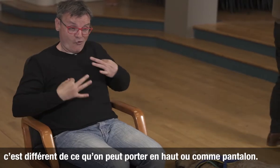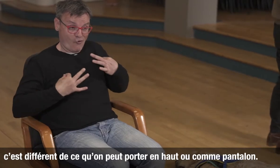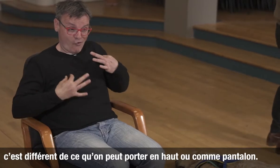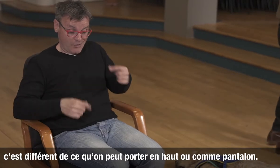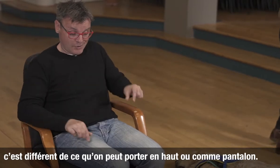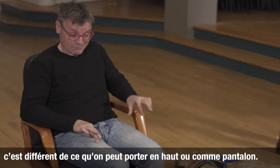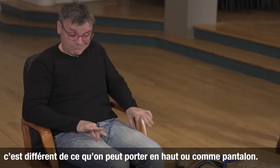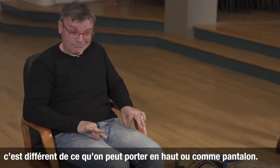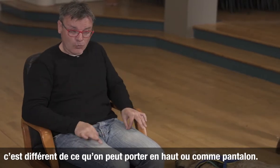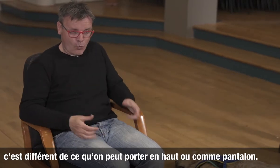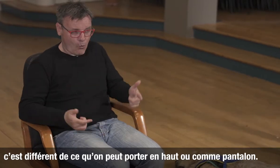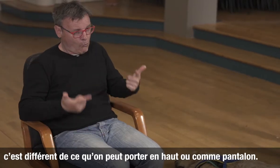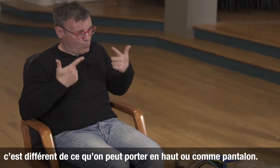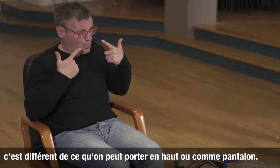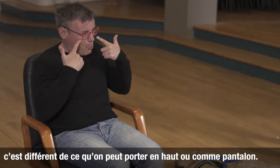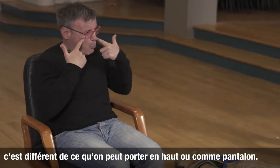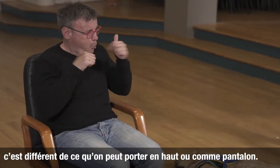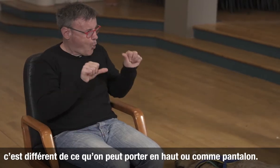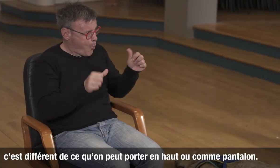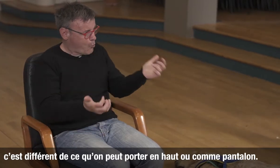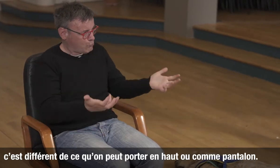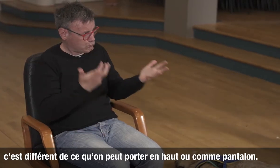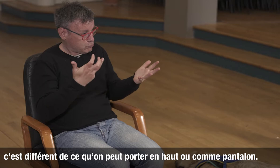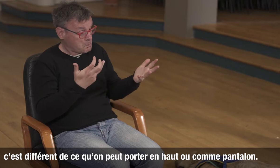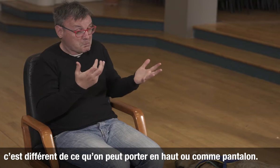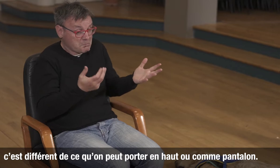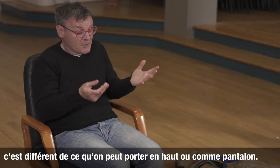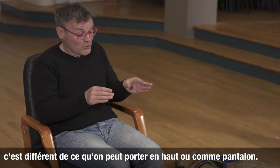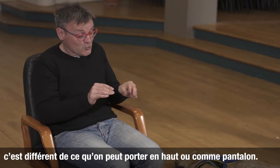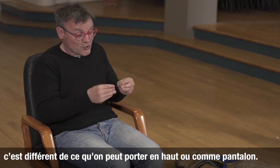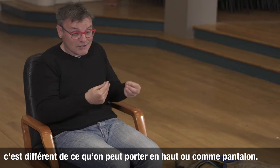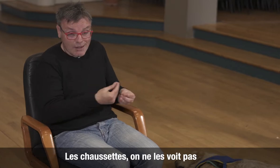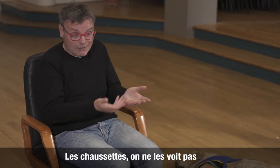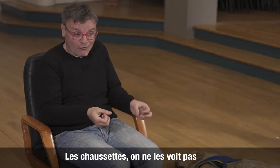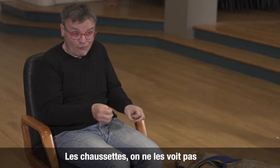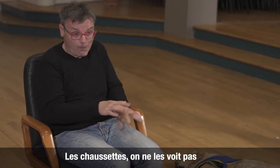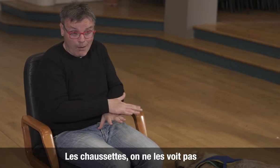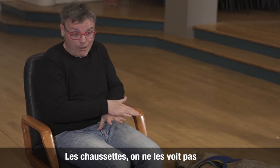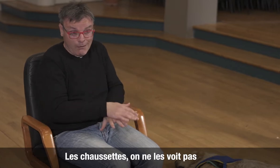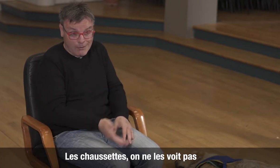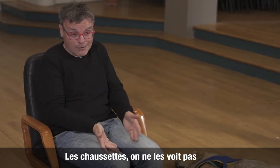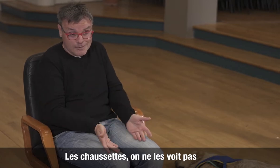C'est différent de ce qu'on peut porter en haut, ou comme pantalon. Les chaussettes, on ne les voit pas.